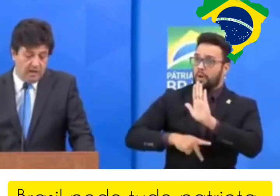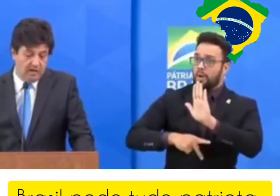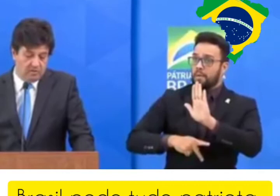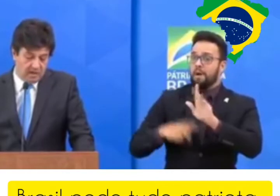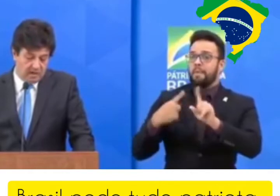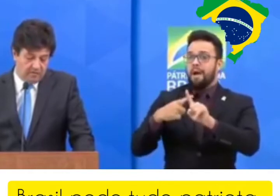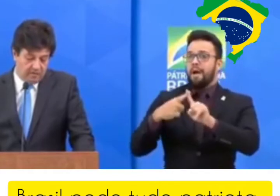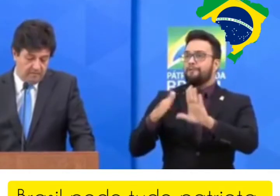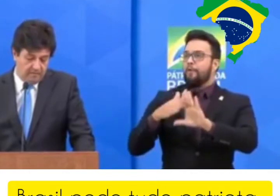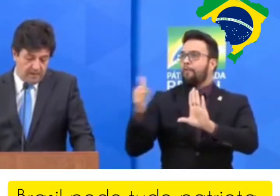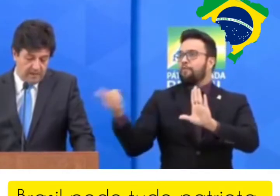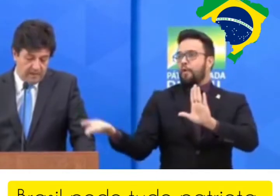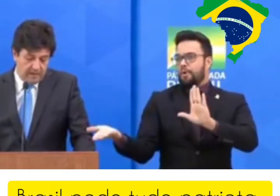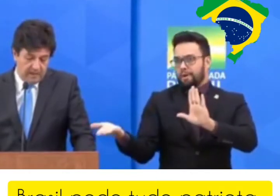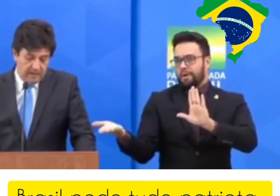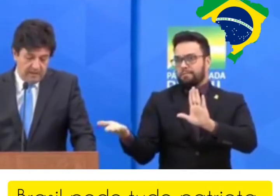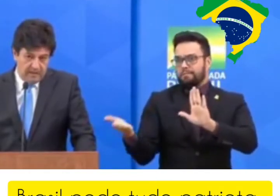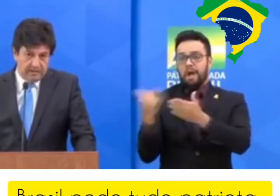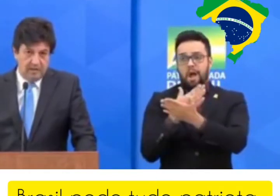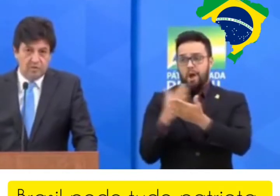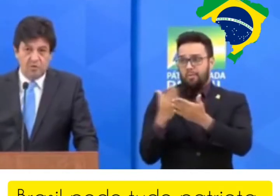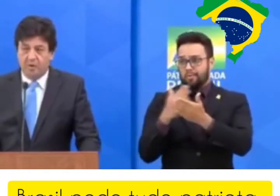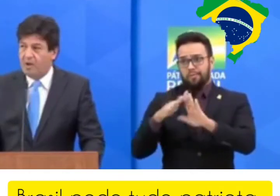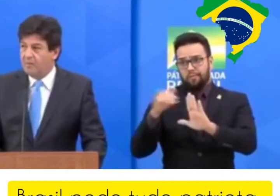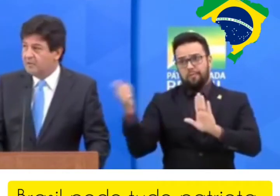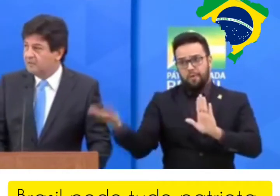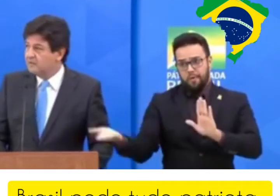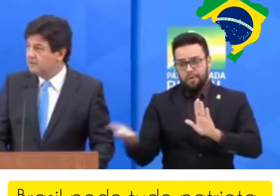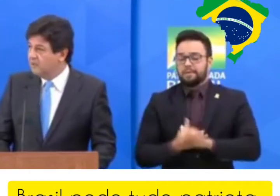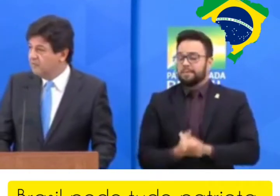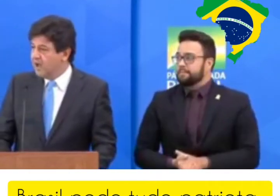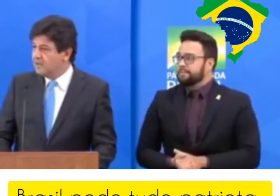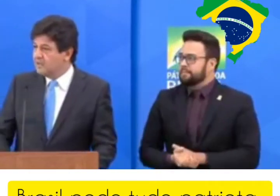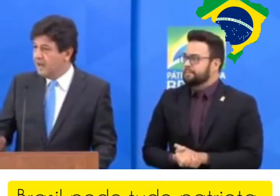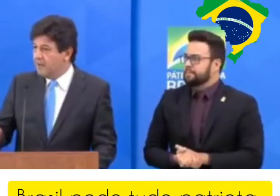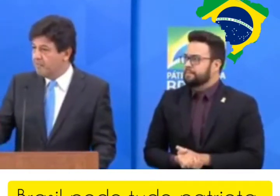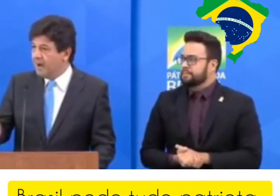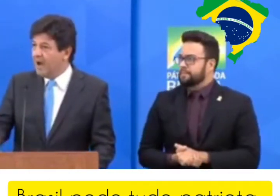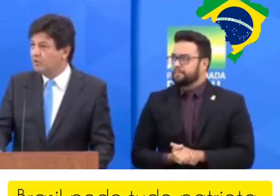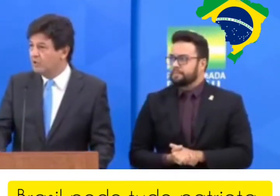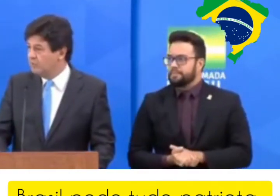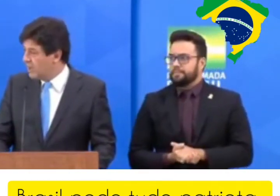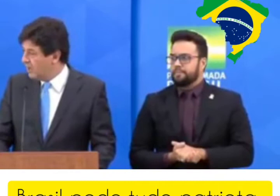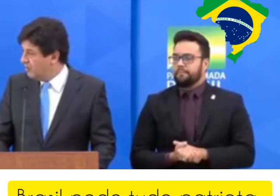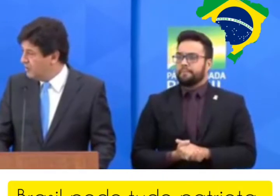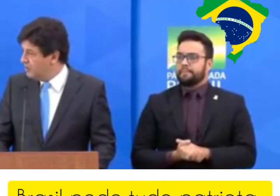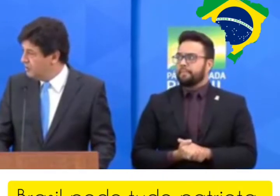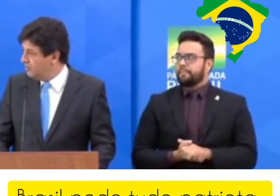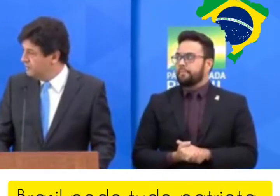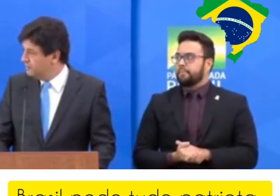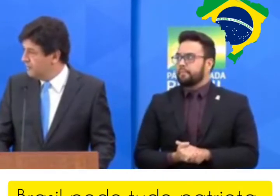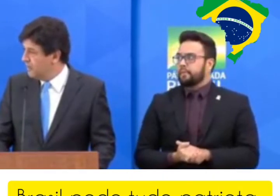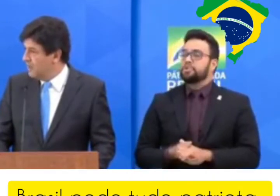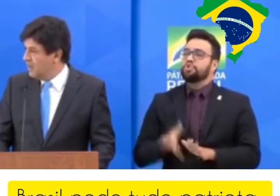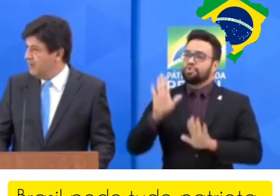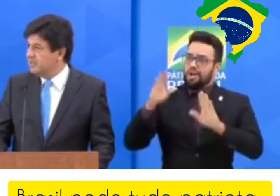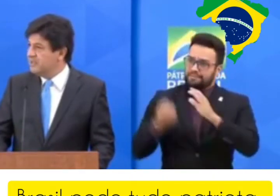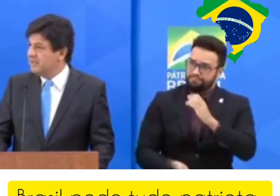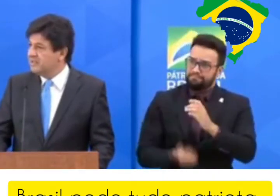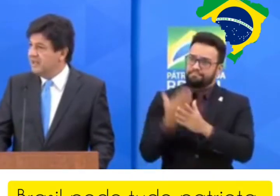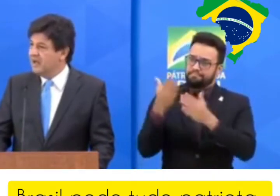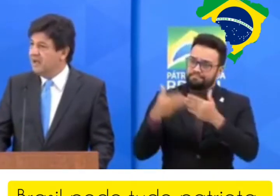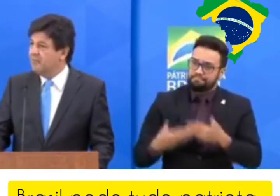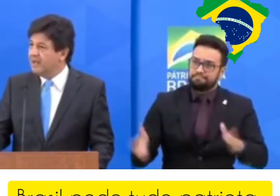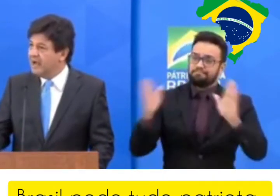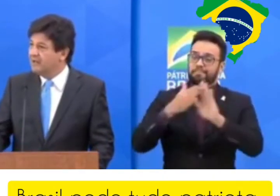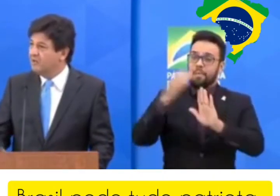programa anos a fio. Lançamos o programa que vai ser a pauta do século XXI. Ele